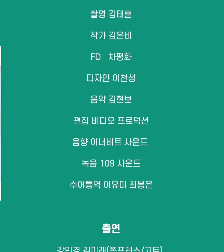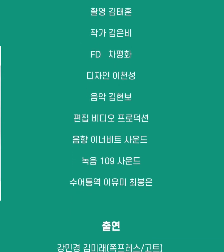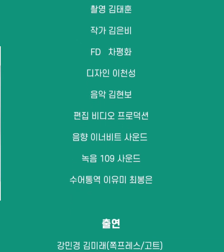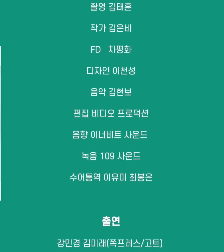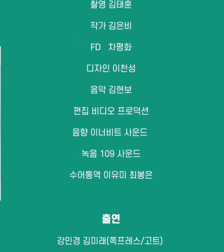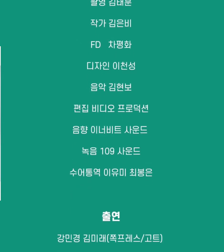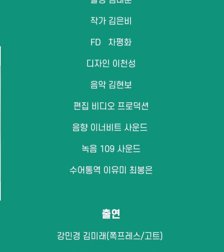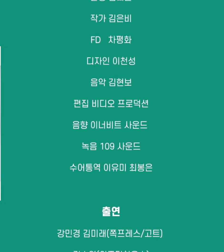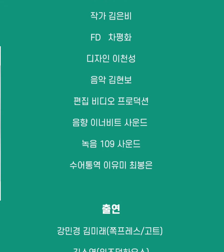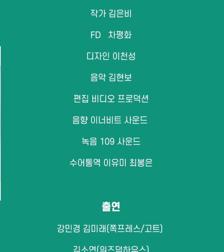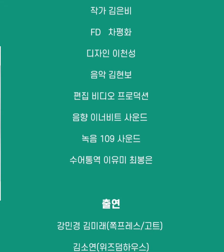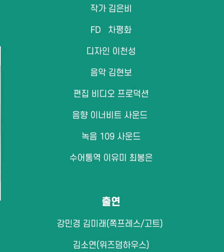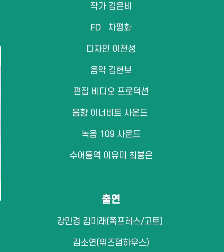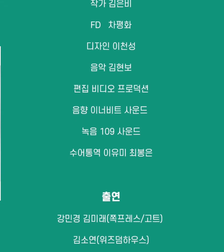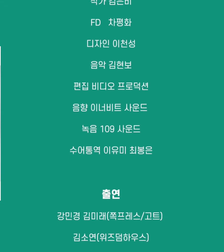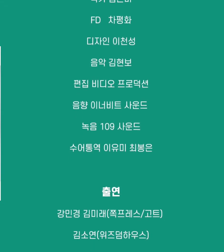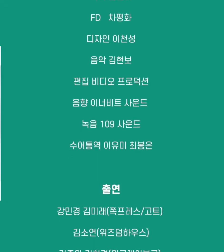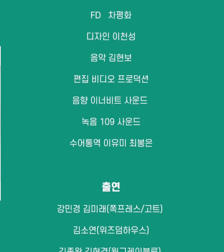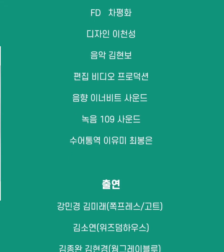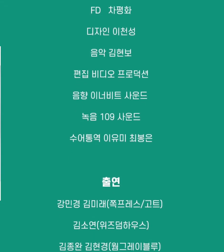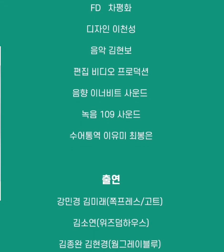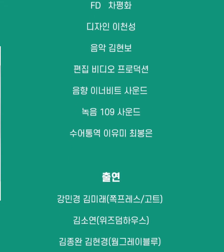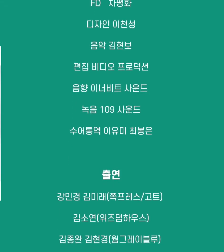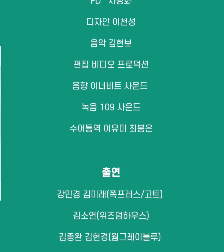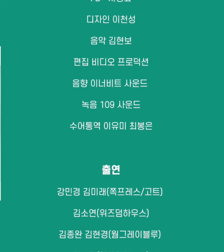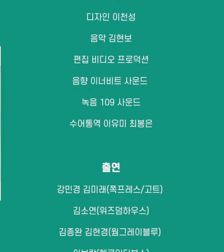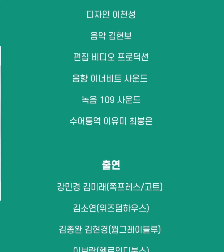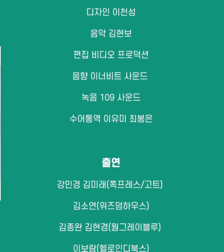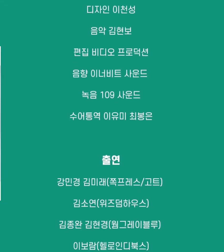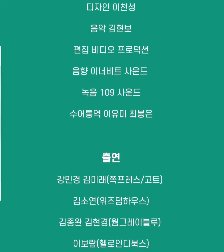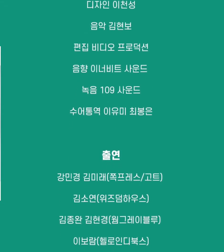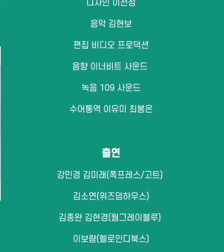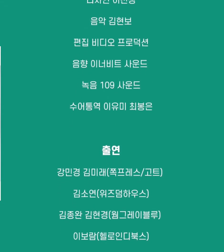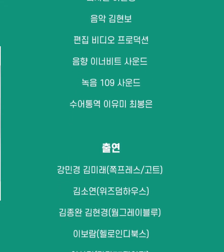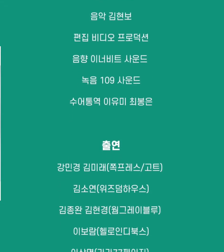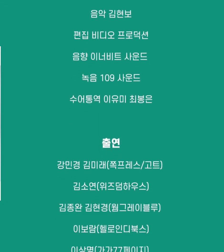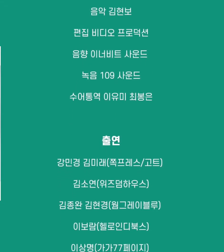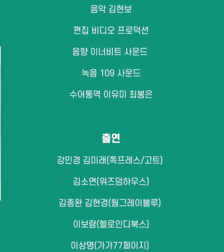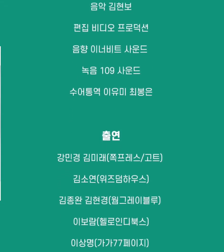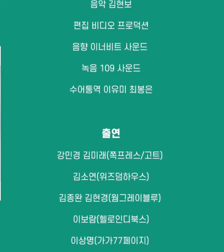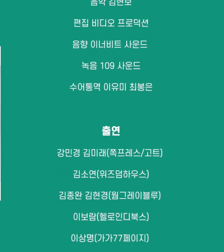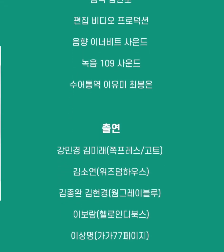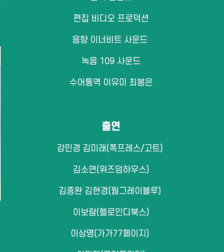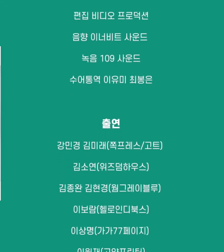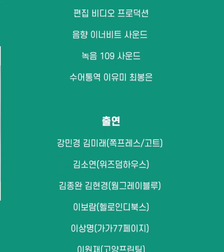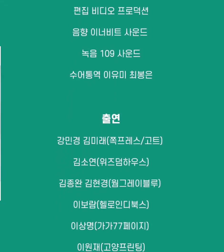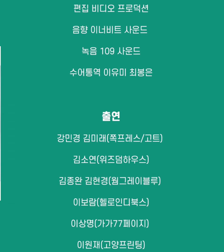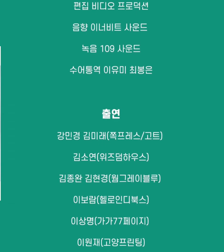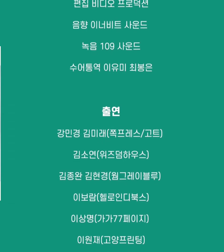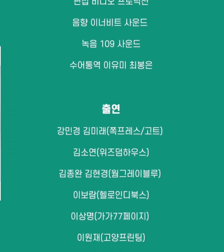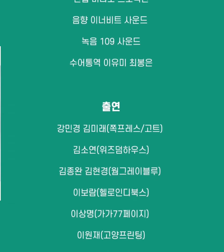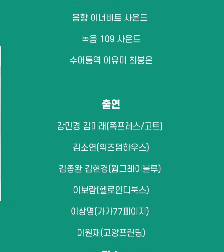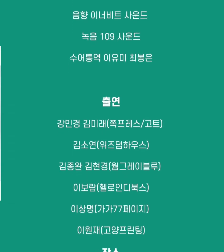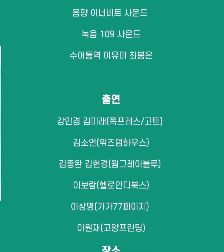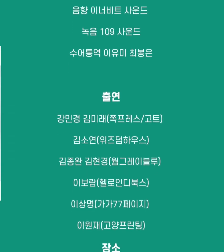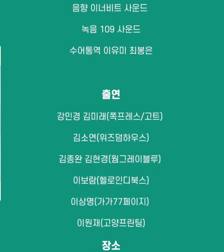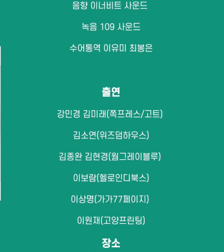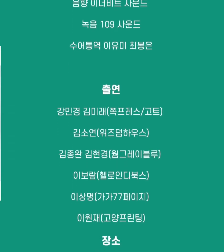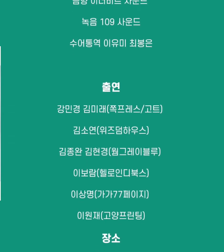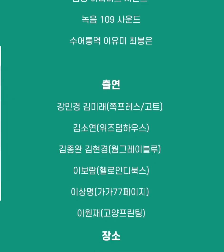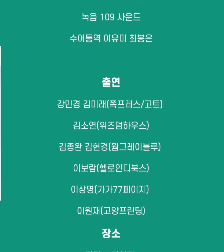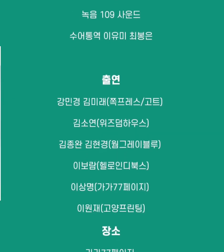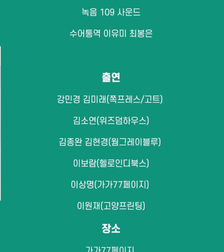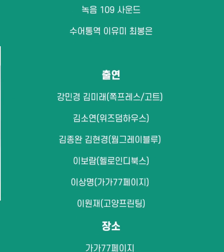그렇고요. 그래서 이제 표지가 이 책을 굉장히 잘 담아내야 한다라고 생각을